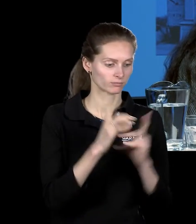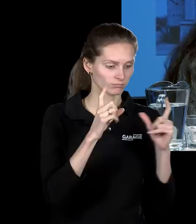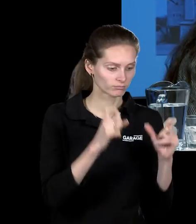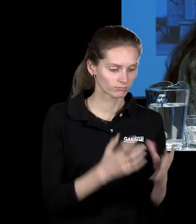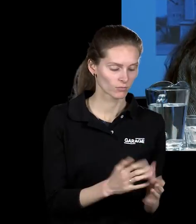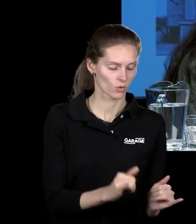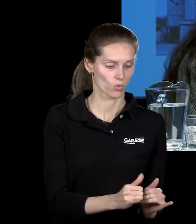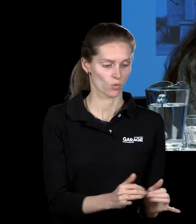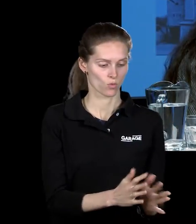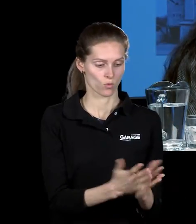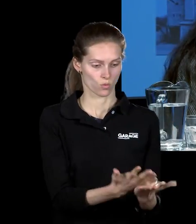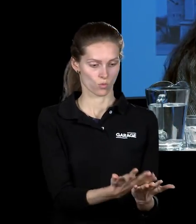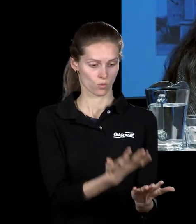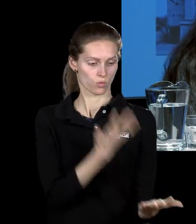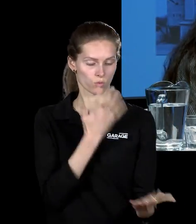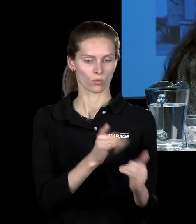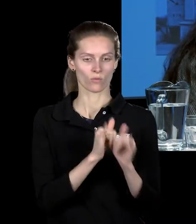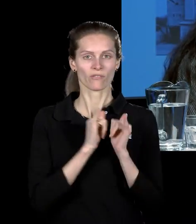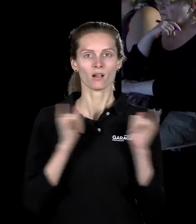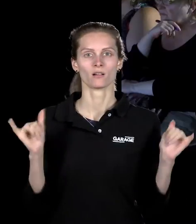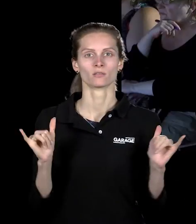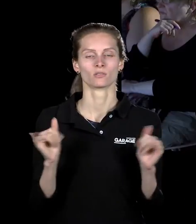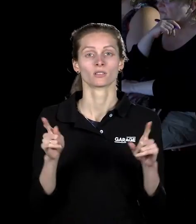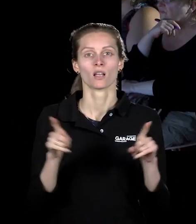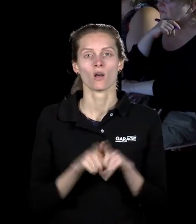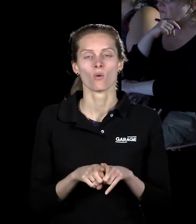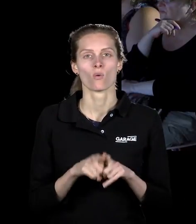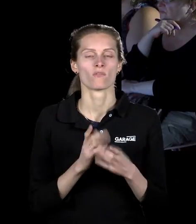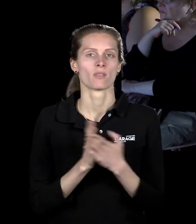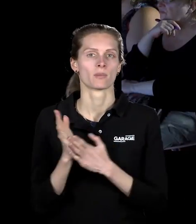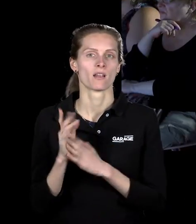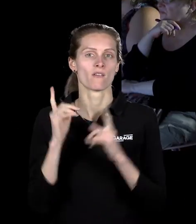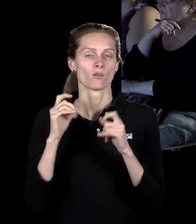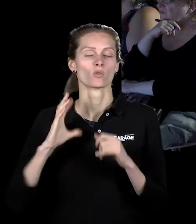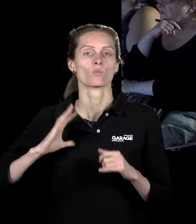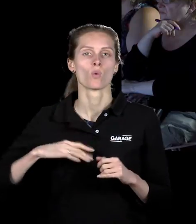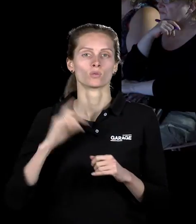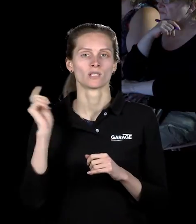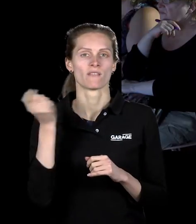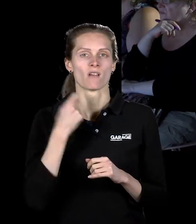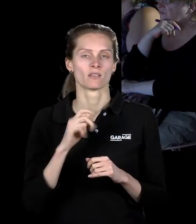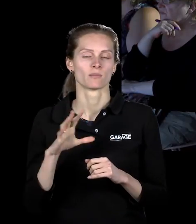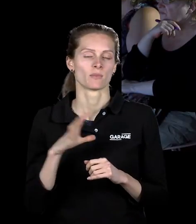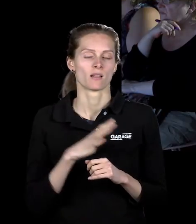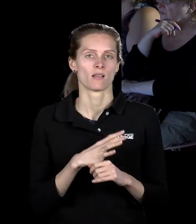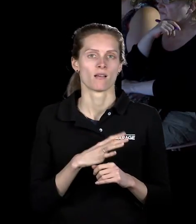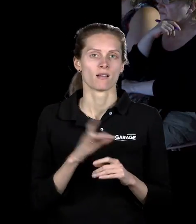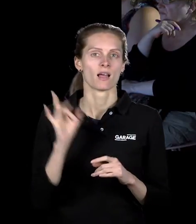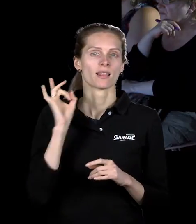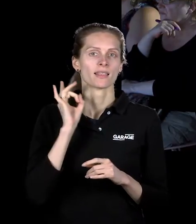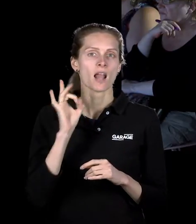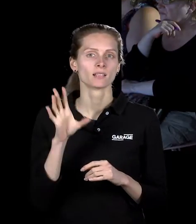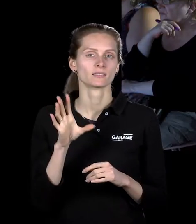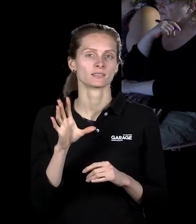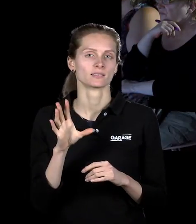для орнаментов. Вот к такого рода фотографии, которая после войны абсолютно была, как бы эта традиция была